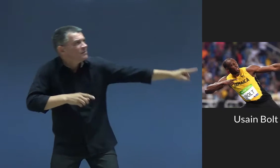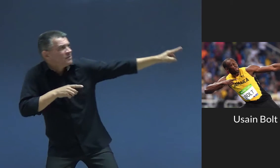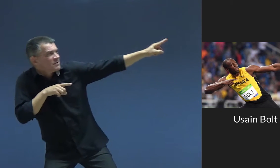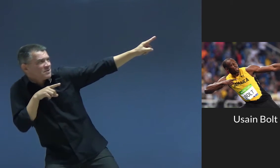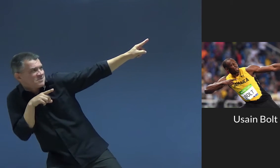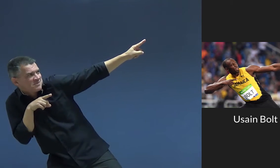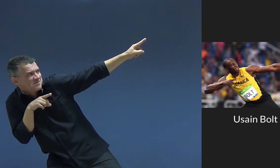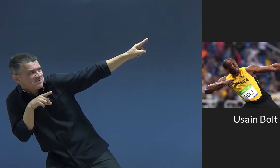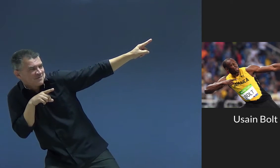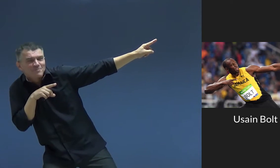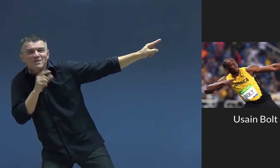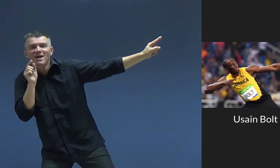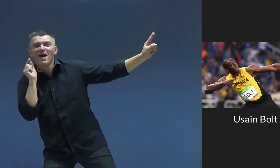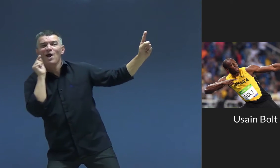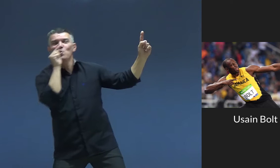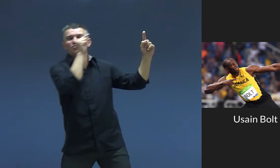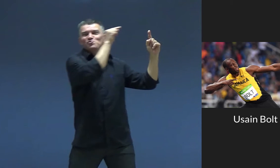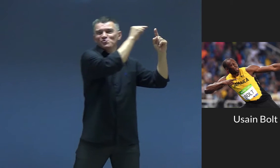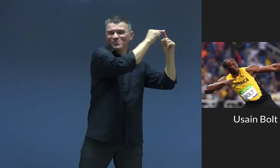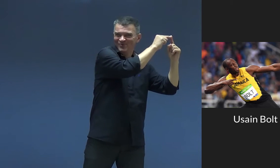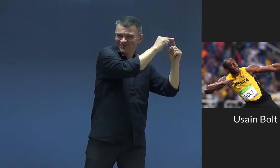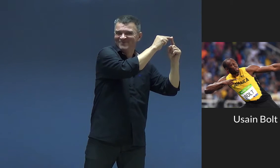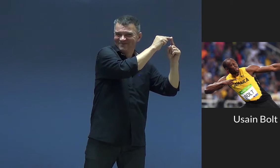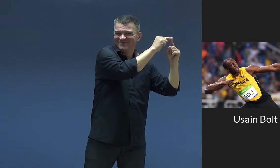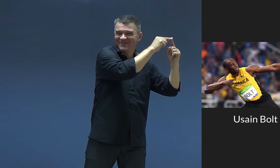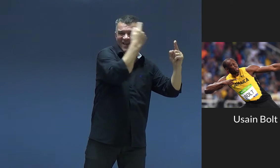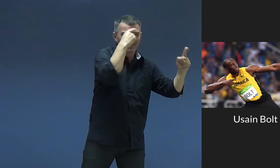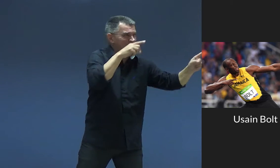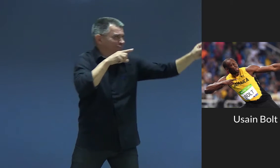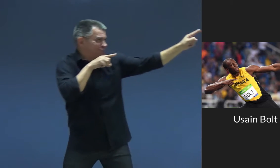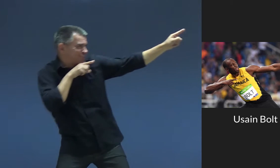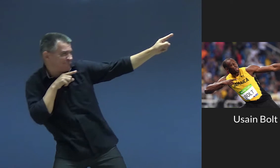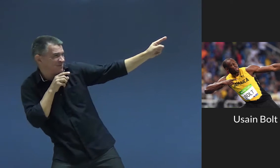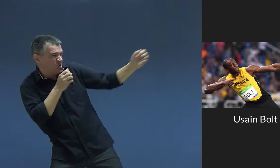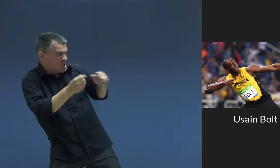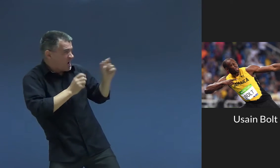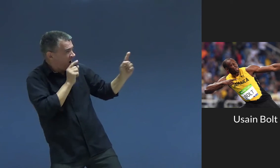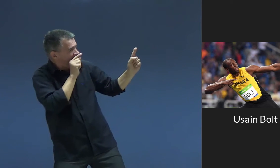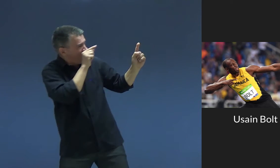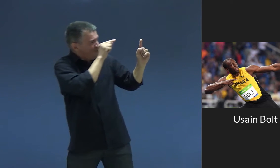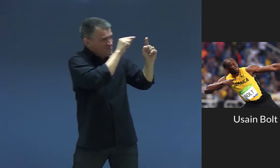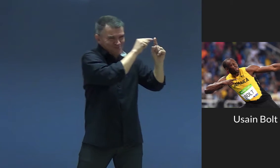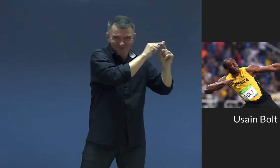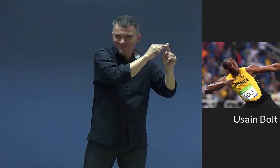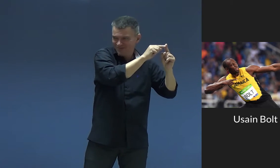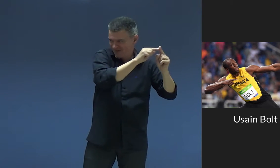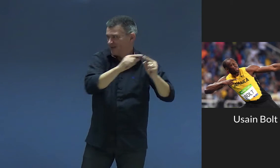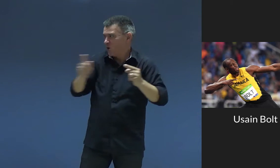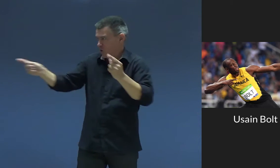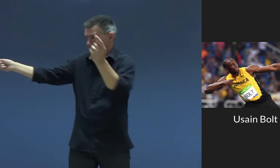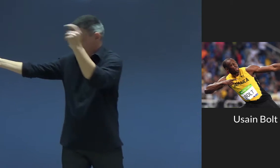Né? Vocês viram ali ele fazendo assim, ó? Porque era um alvo também, né? Querendo ou não, era um alvo que ele queria